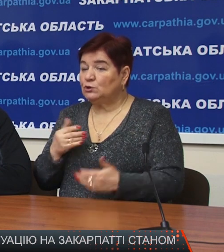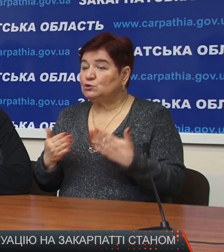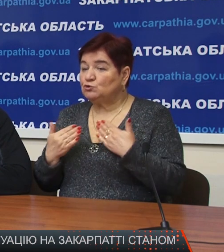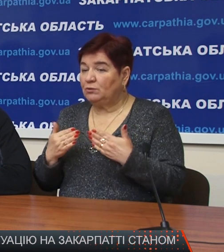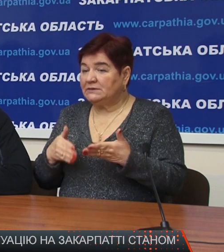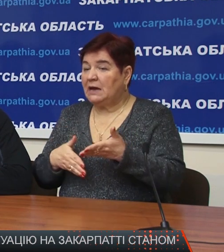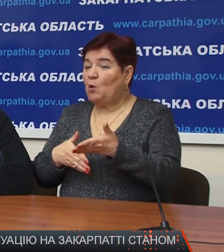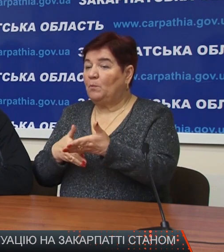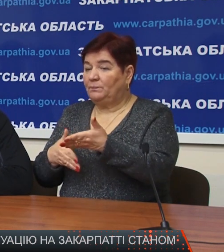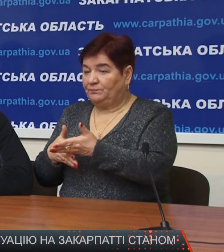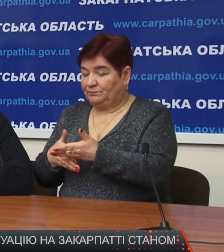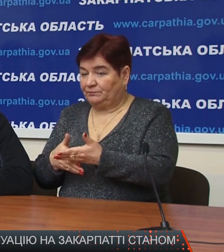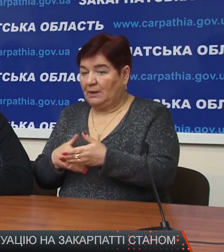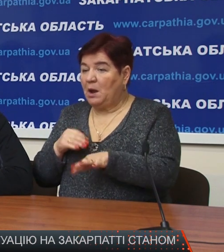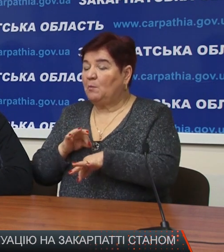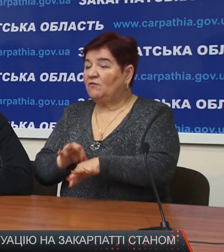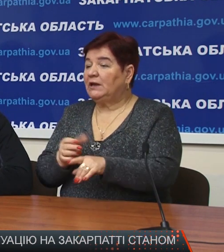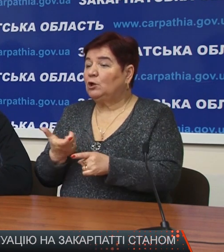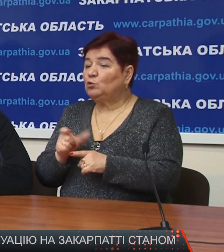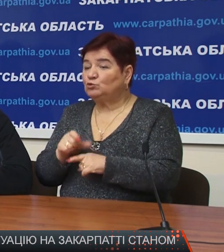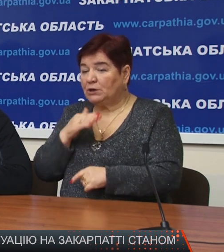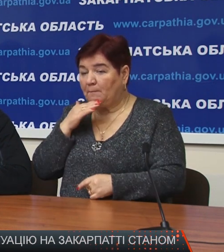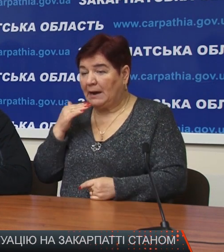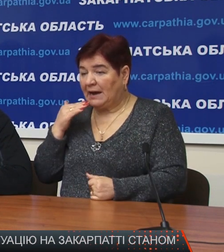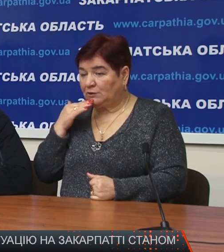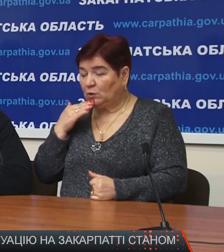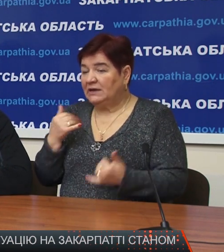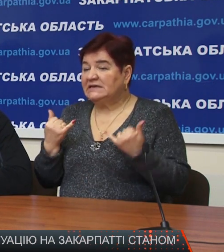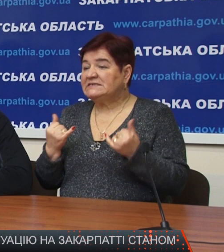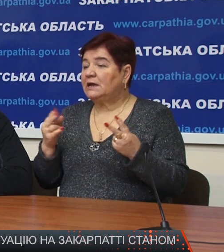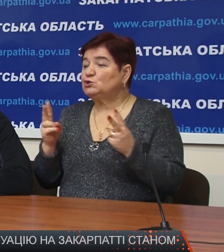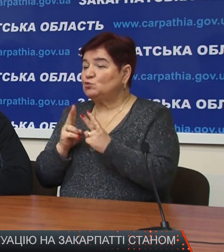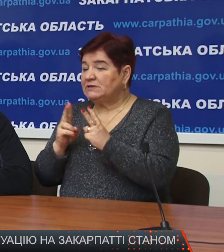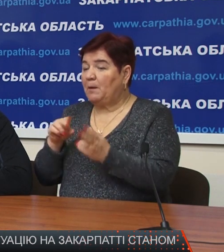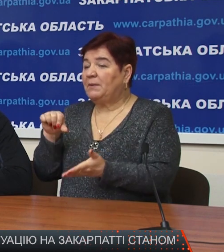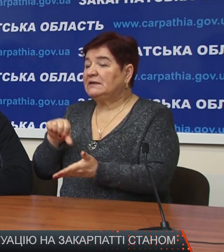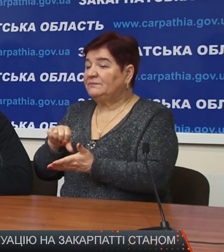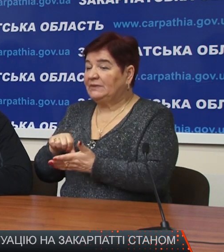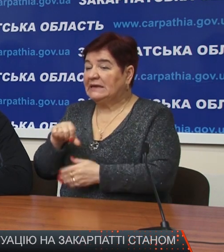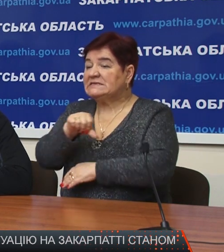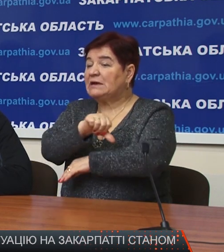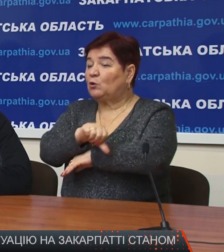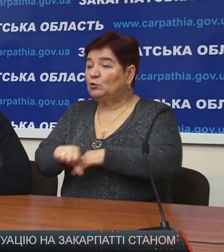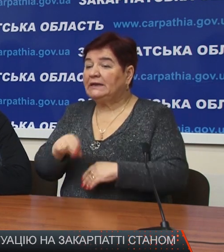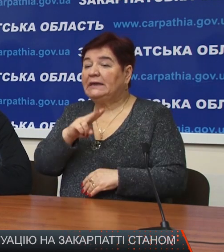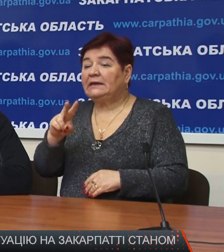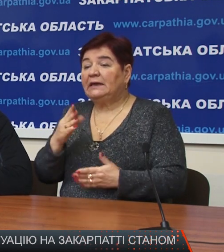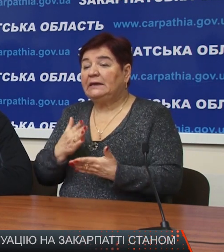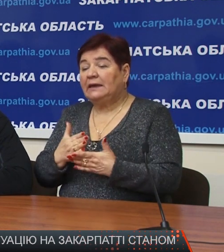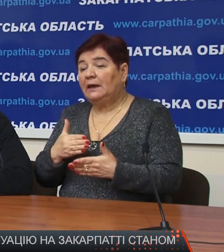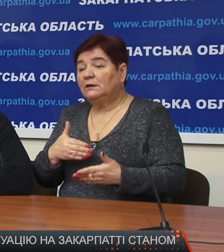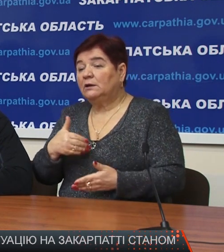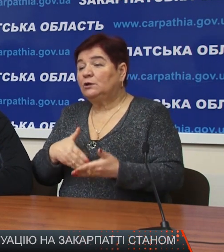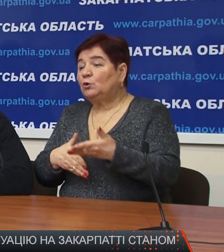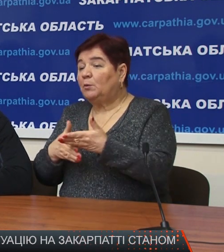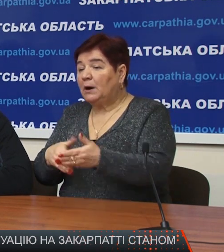стосується гуманітарної допомоги. Проведено дуже багато зараз зустрічей з представниками закордоння, які мають бажання